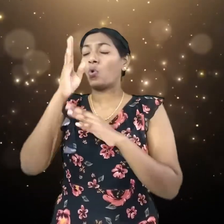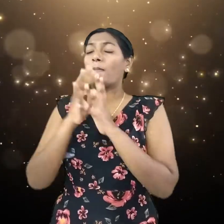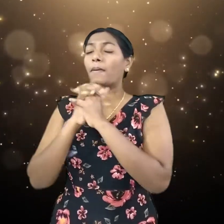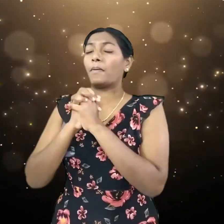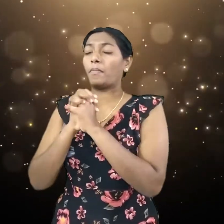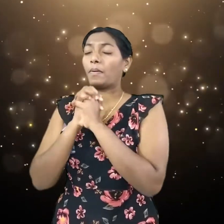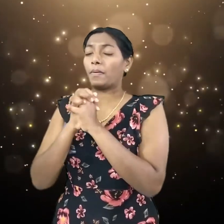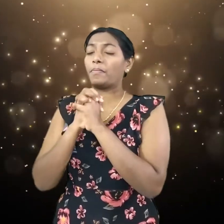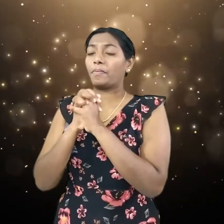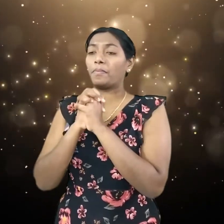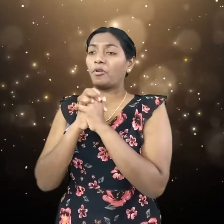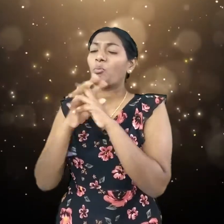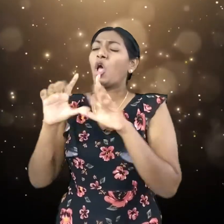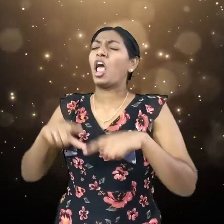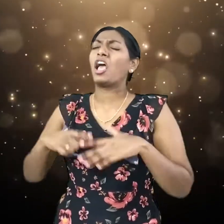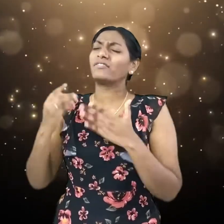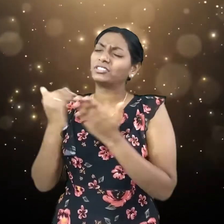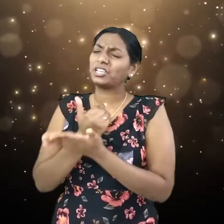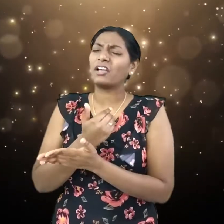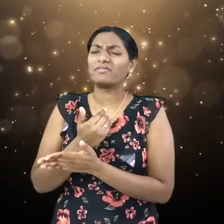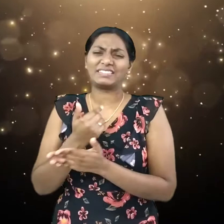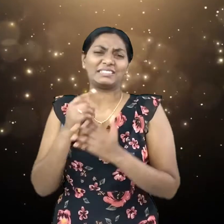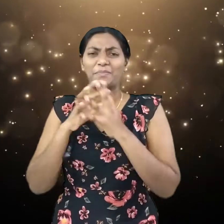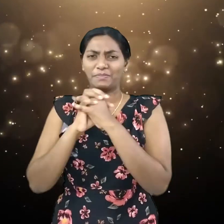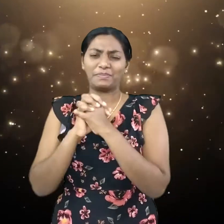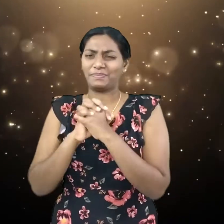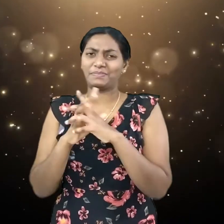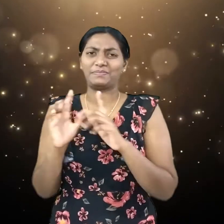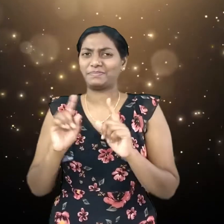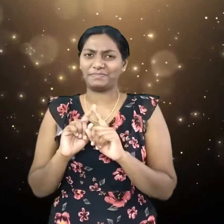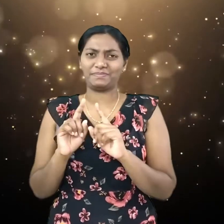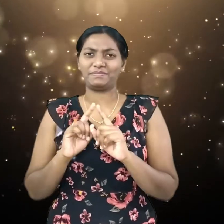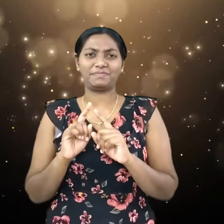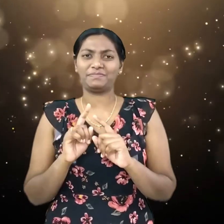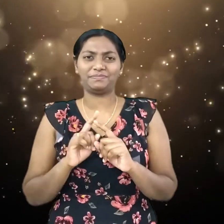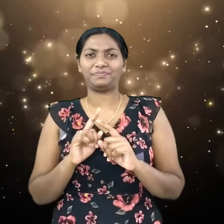से प्रार्थना करने कि परमेश्वर हमें बचाओ।